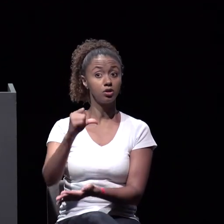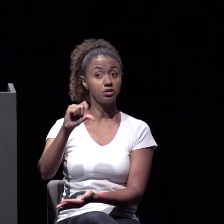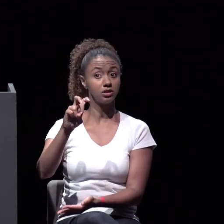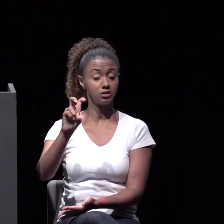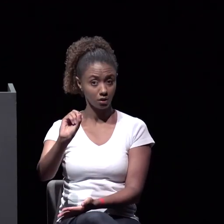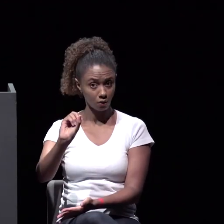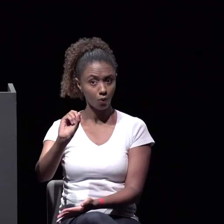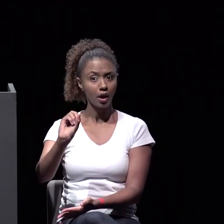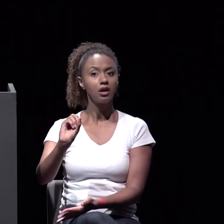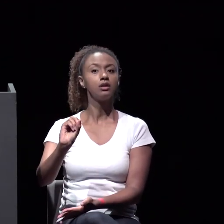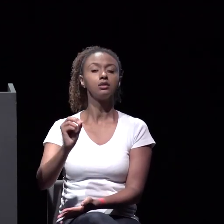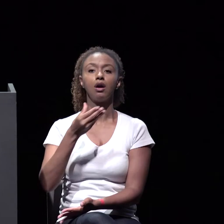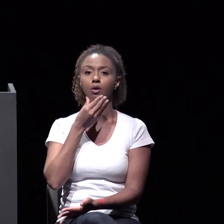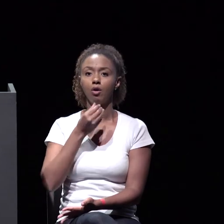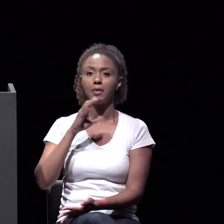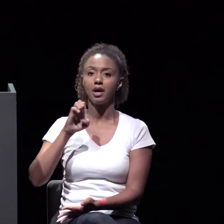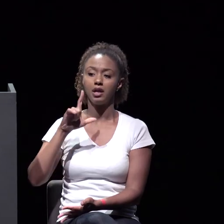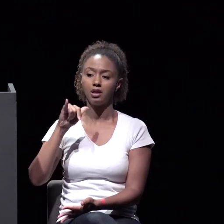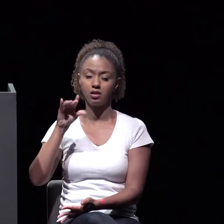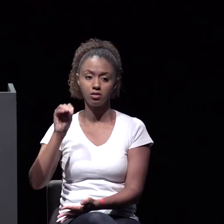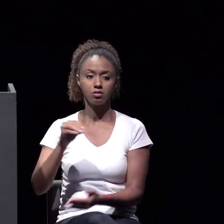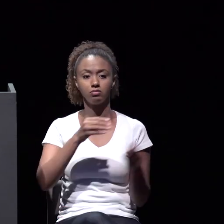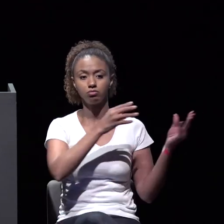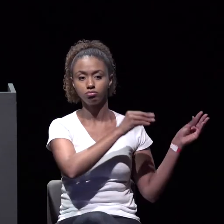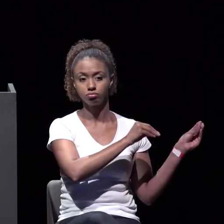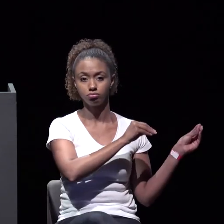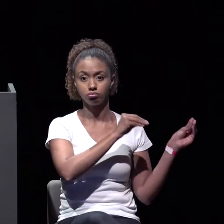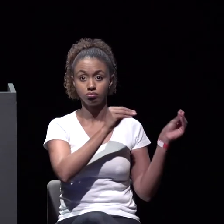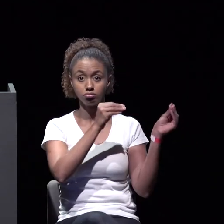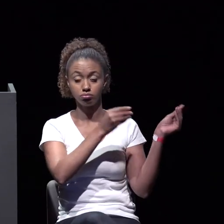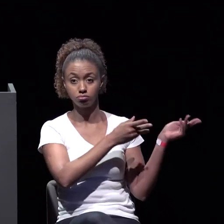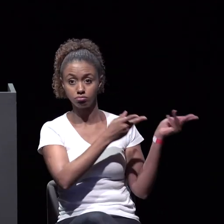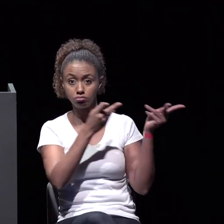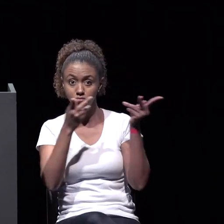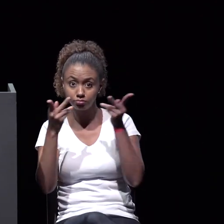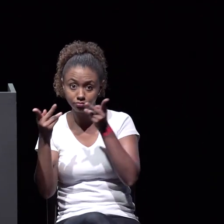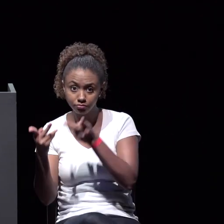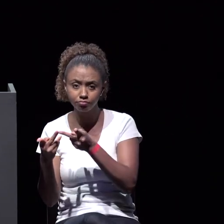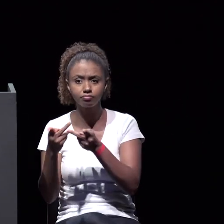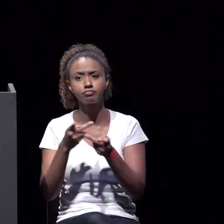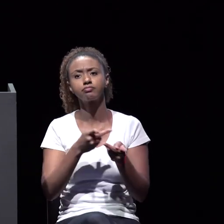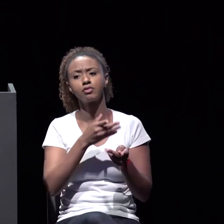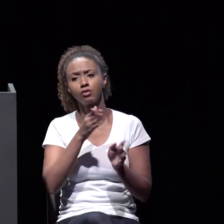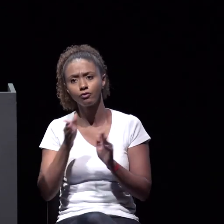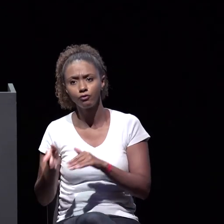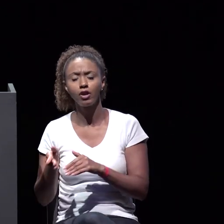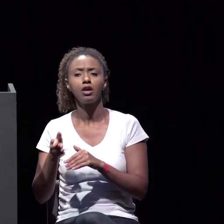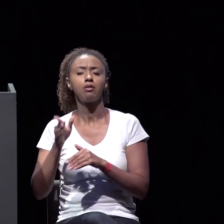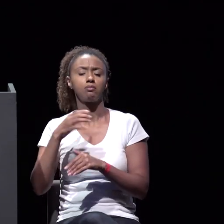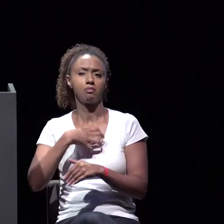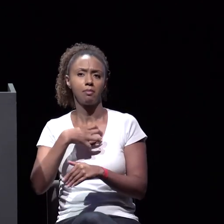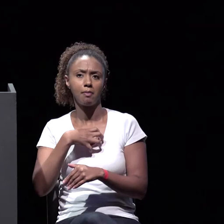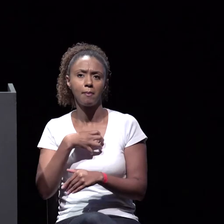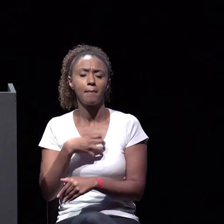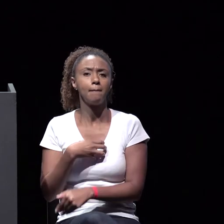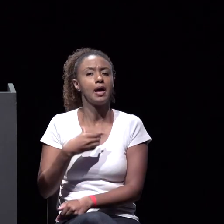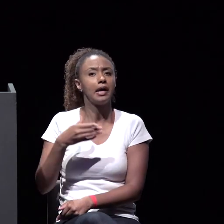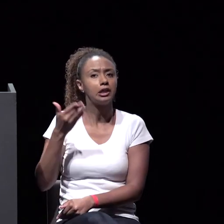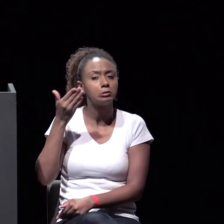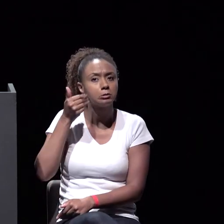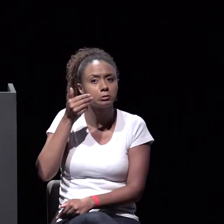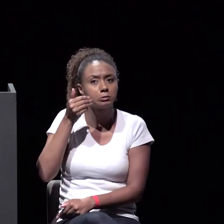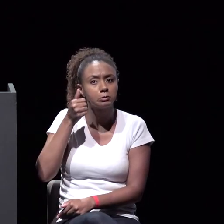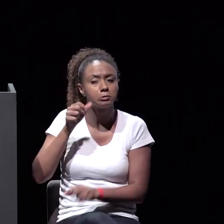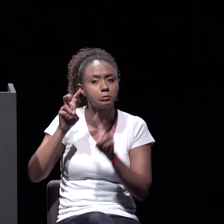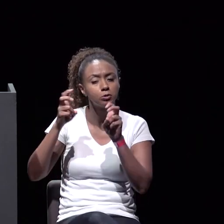convite do anísio teixeira ele vem para registrar os costumes né afro brasileiros na bahia mas antes